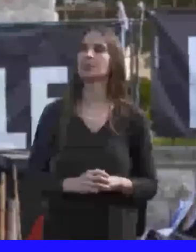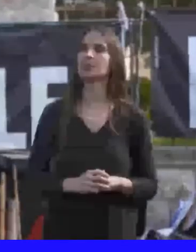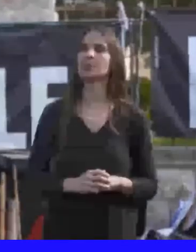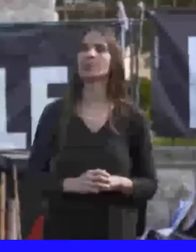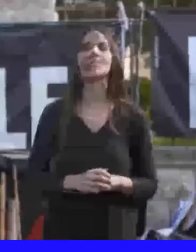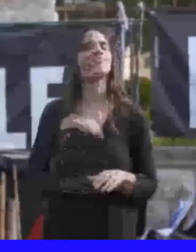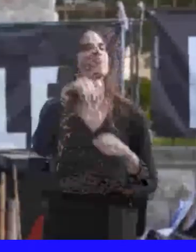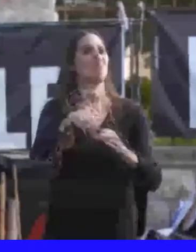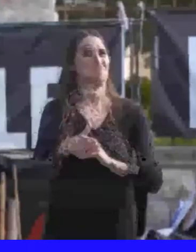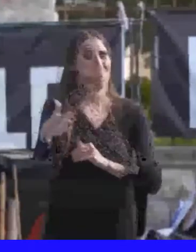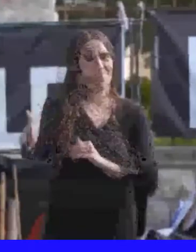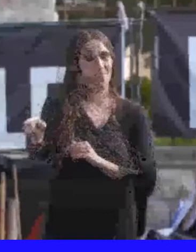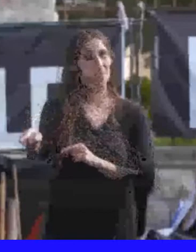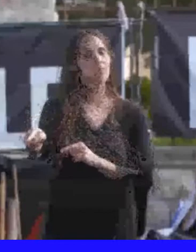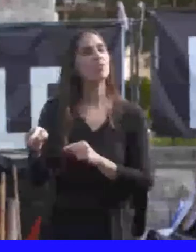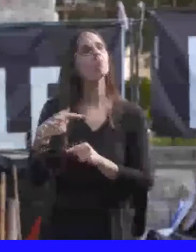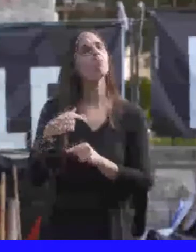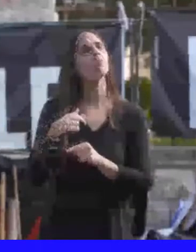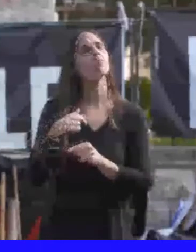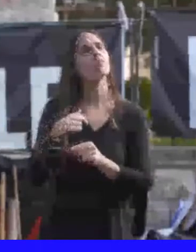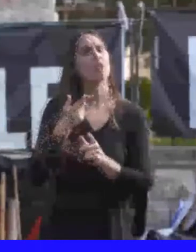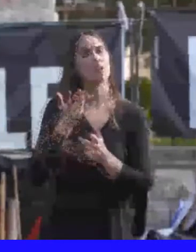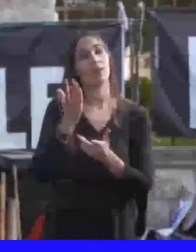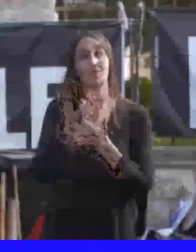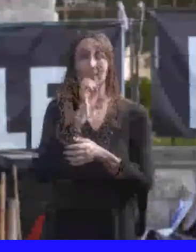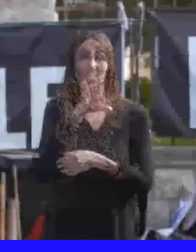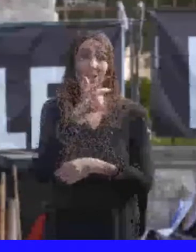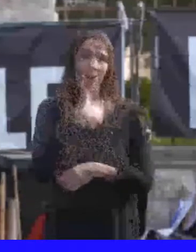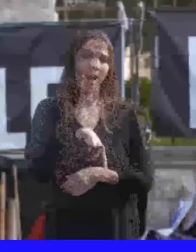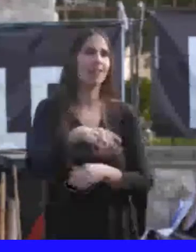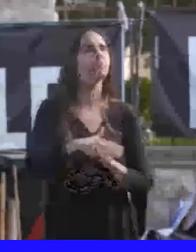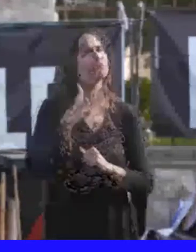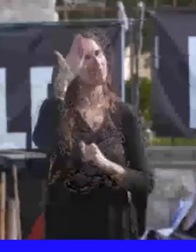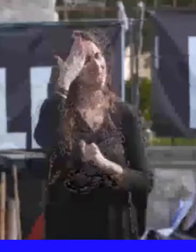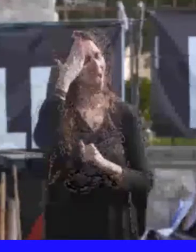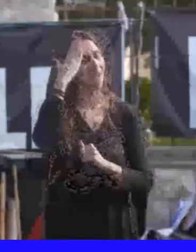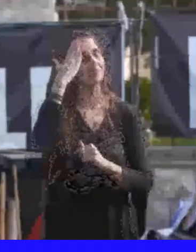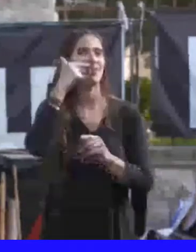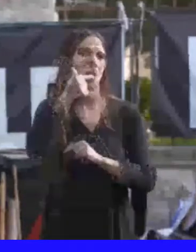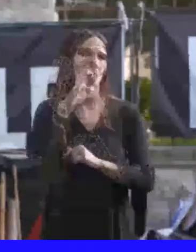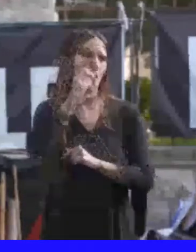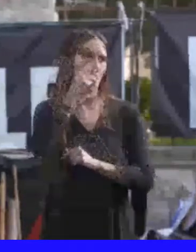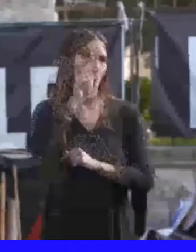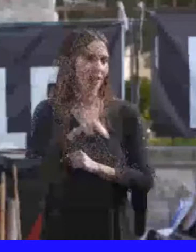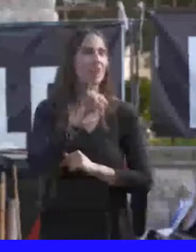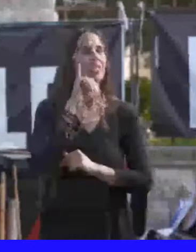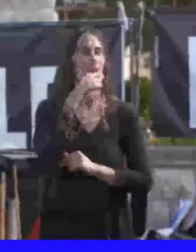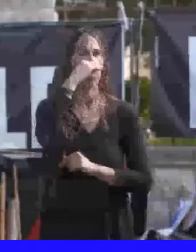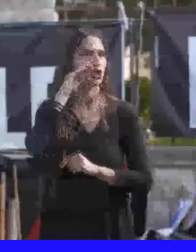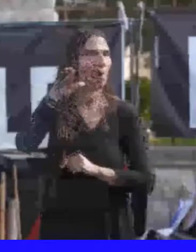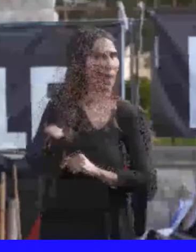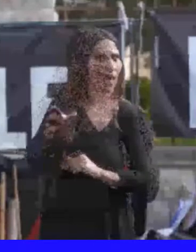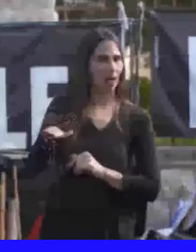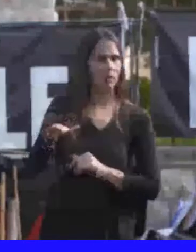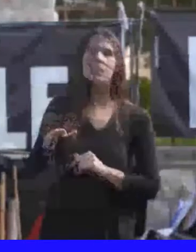מקרב הימין הכרתי, הלשינו עליי קודם פה, הכירות אישית את גאולה כהן ויצחק שמר.